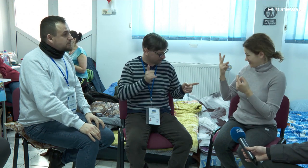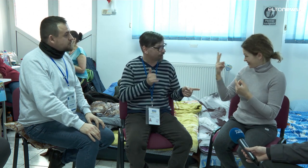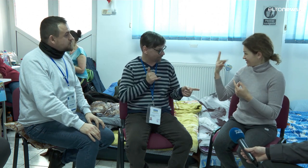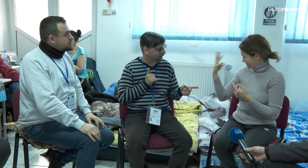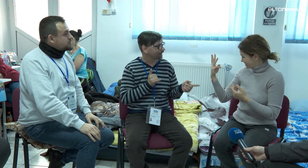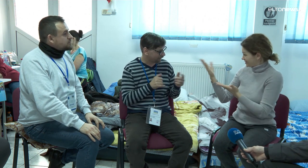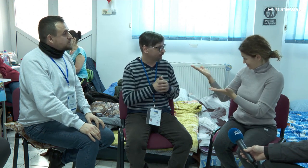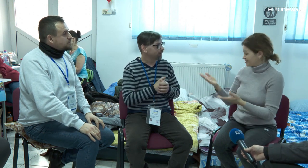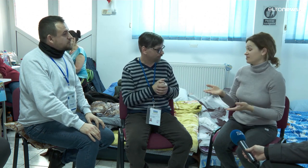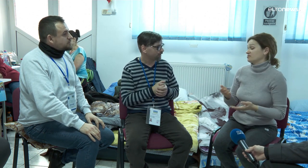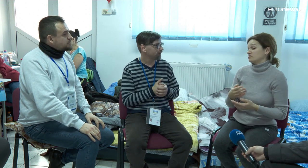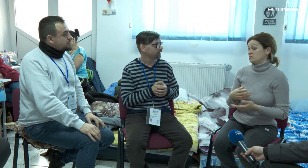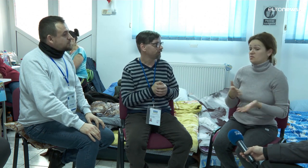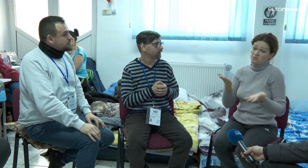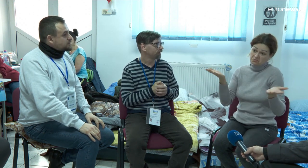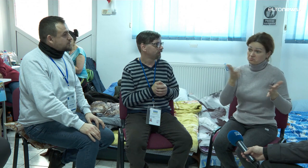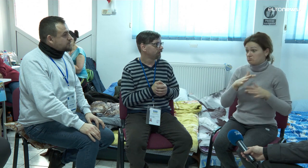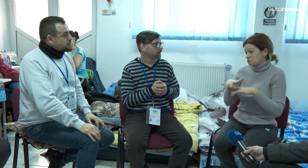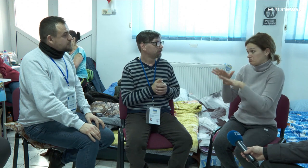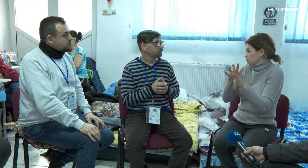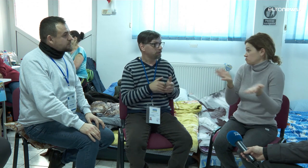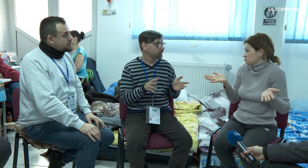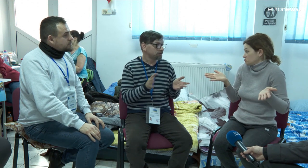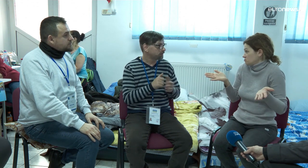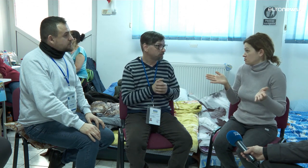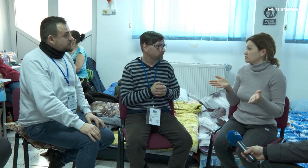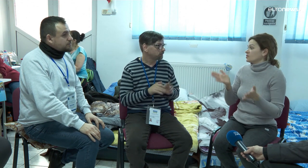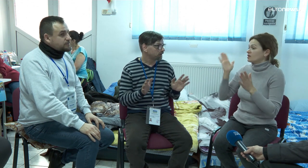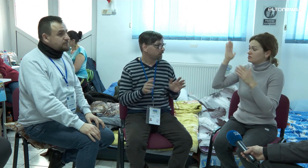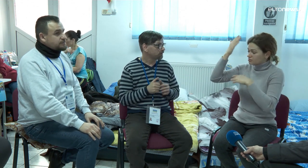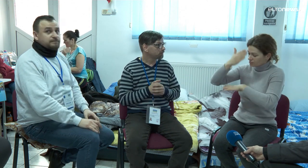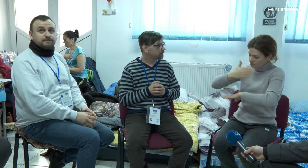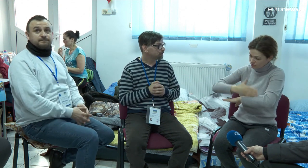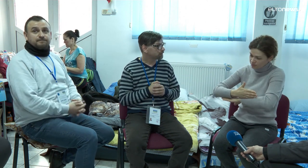Dice que el 23 de febrero el ejército llegó cuando todo estaba tranquilo y luego amaneció.